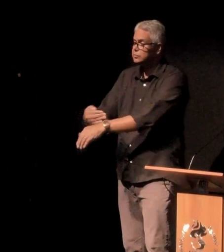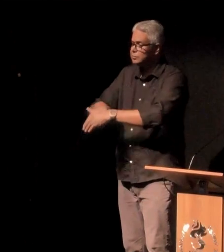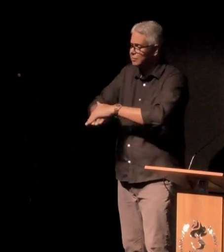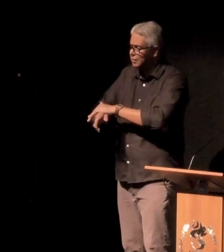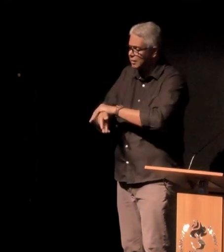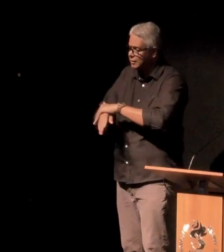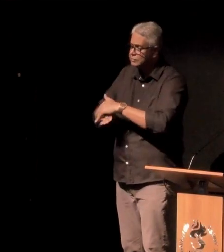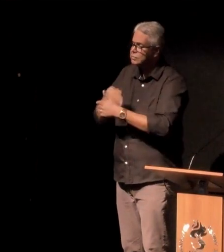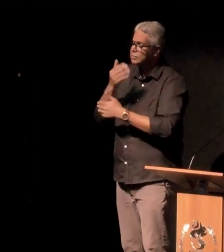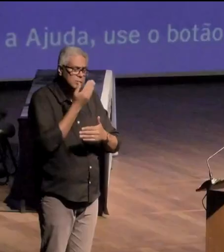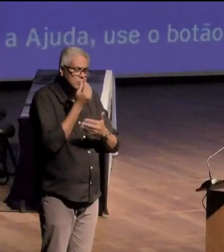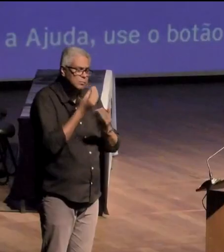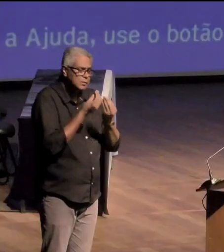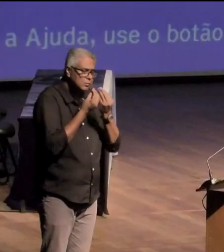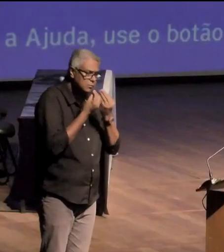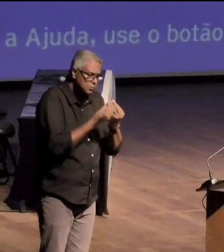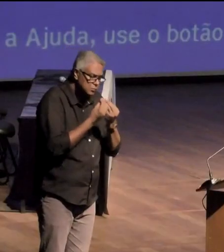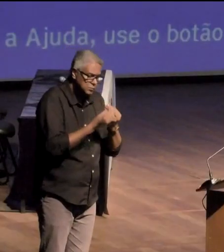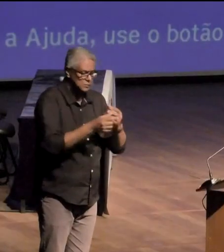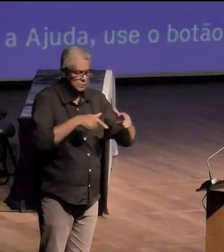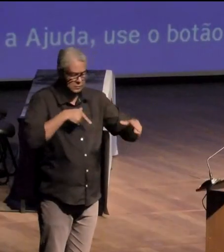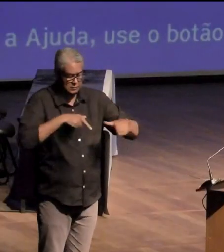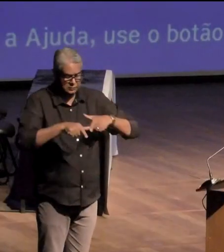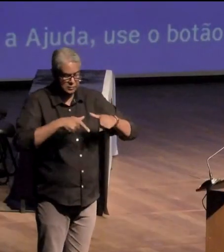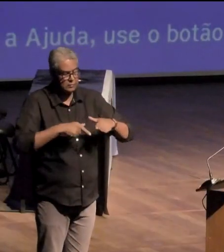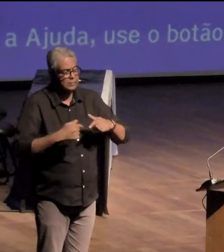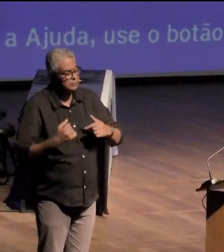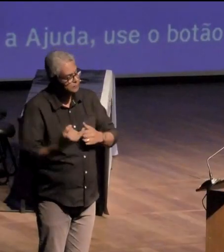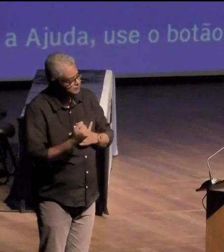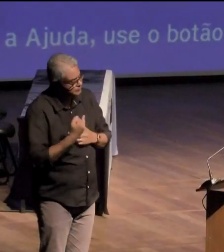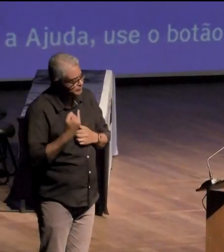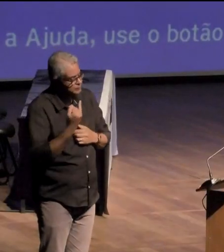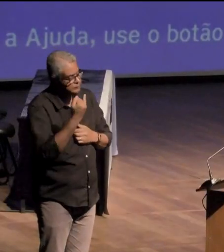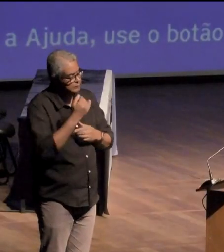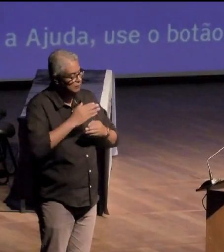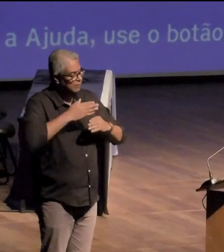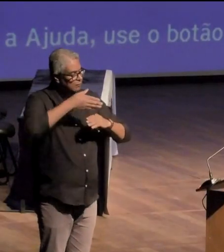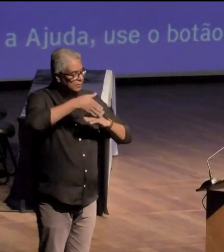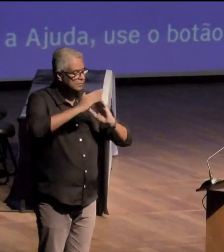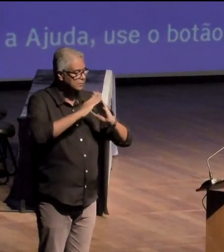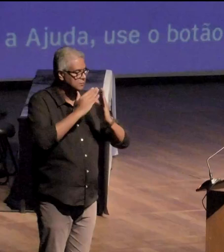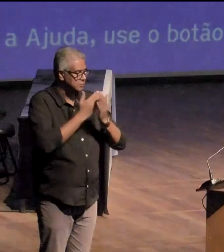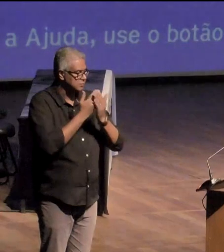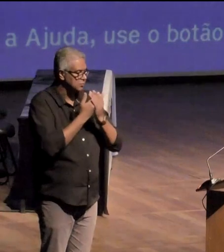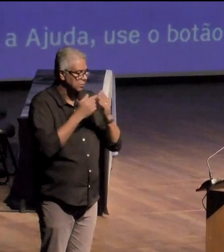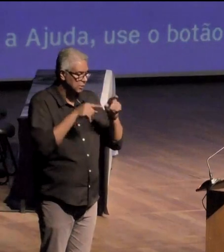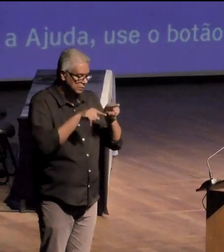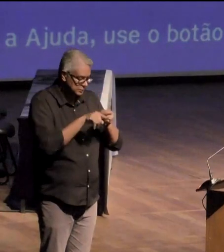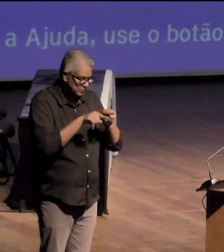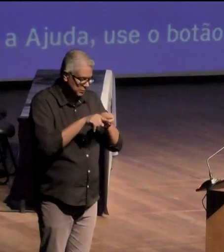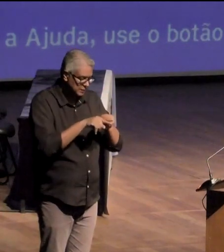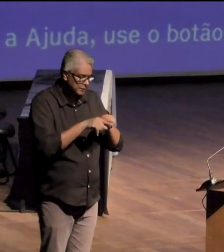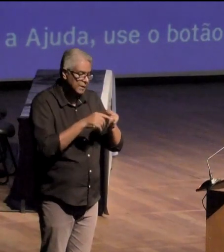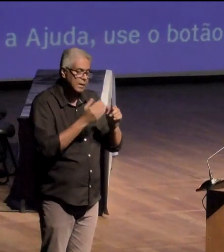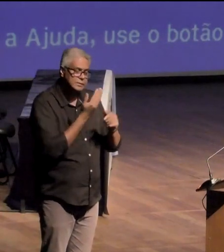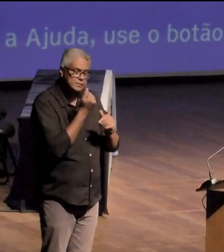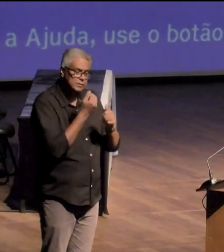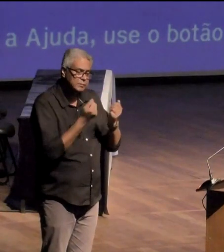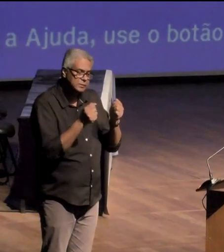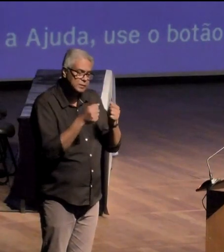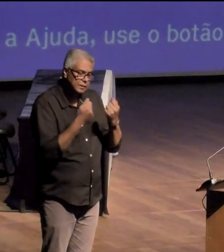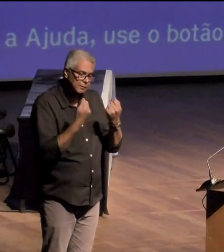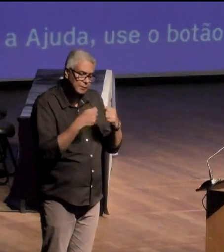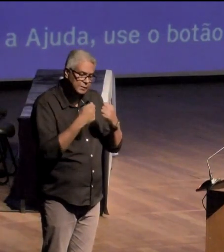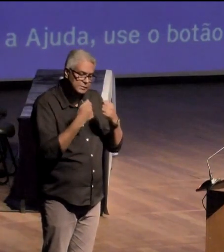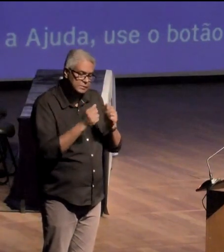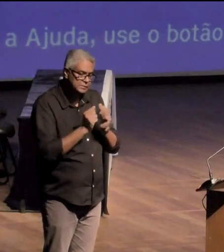comunidade de que forma que elas trazem e isso entrar na escola essa comida tem que fazer parte da escola